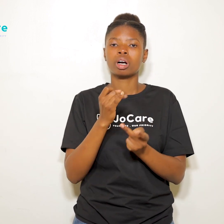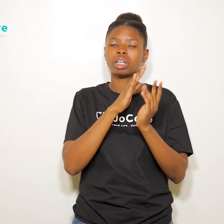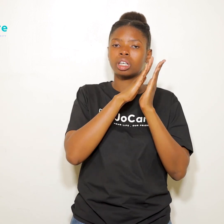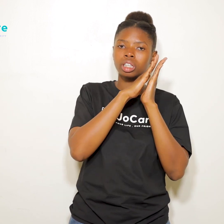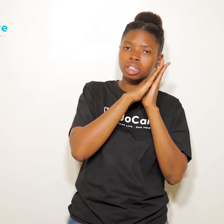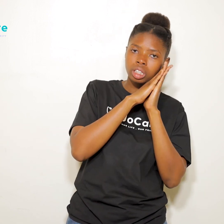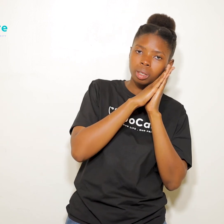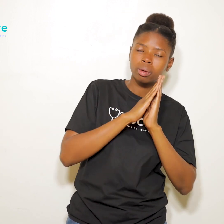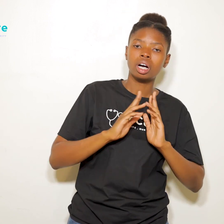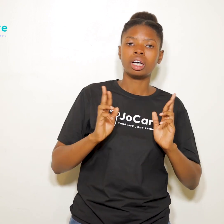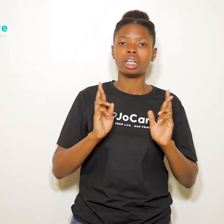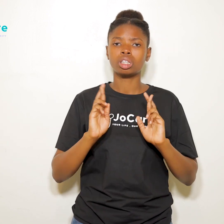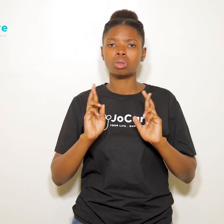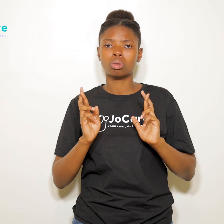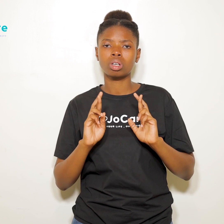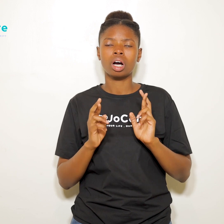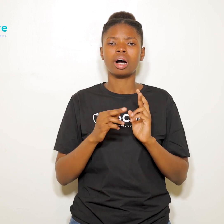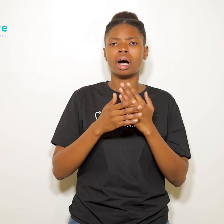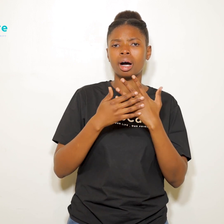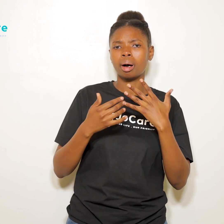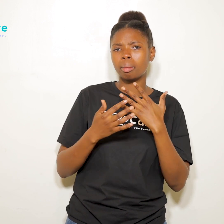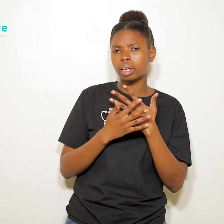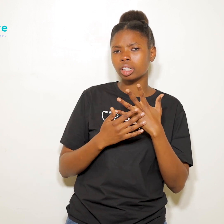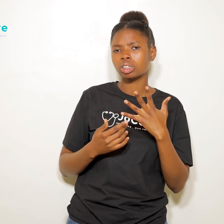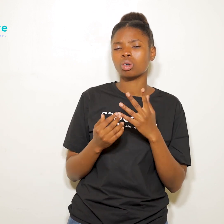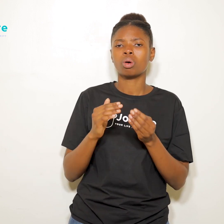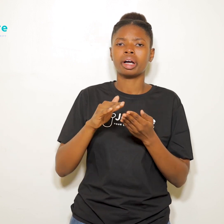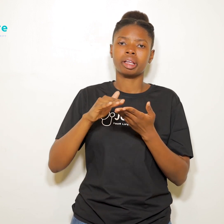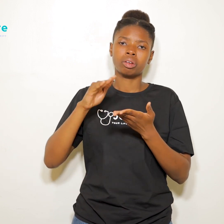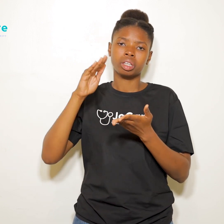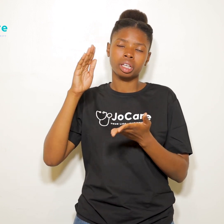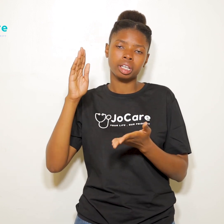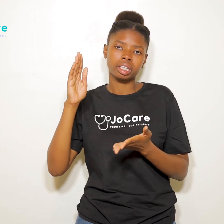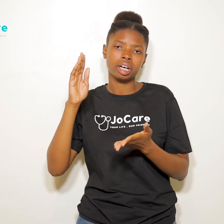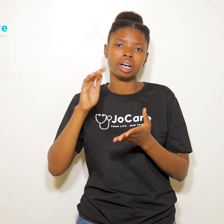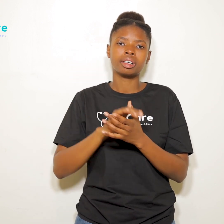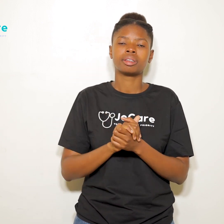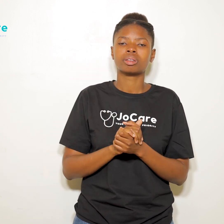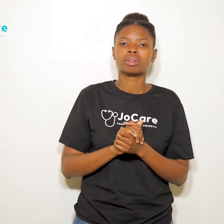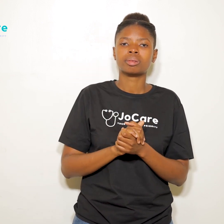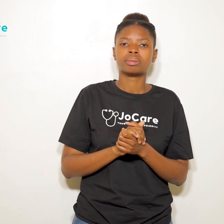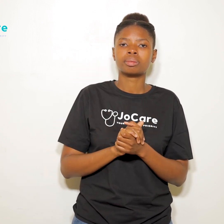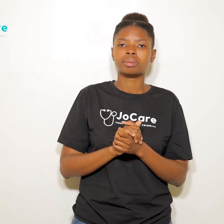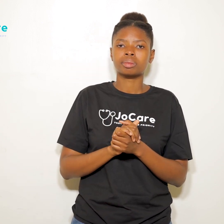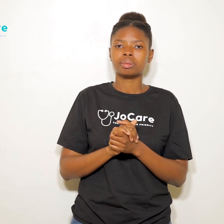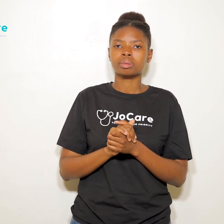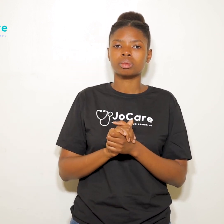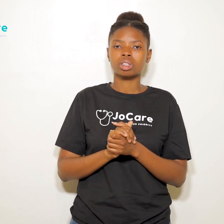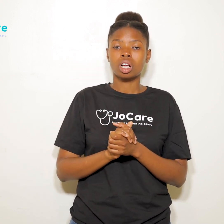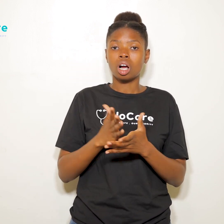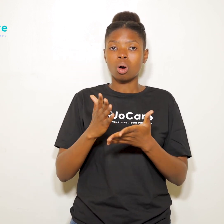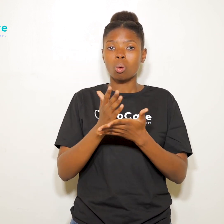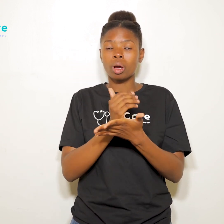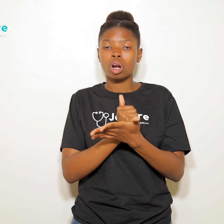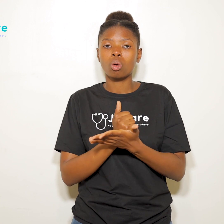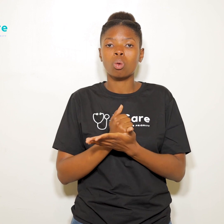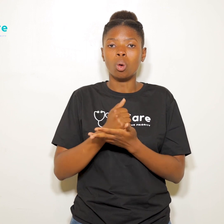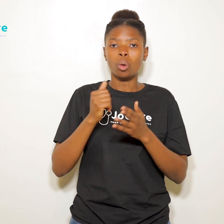umwana, hakiyongera amaraso ajya kuri nyababyeyi, ingano y'amaraso yajyaga kuri nyababyeyi ikiyongera, kuko biteganya ko hagomba kuba